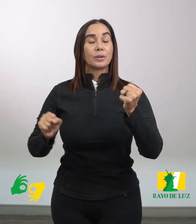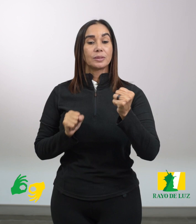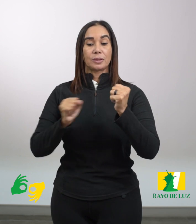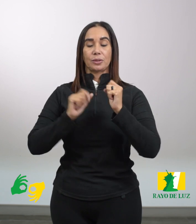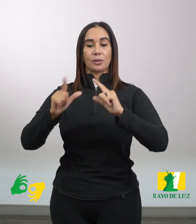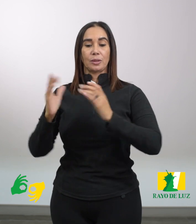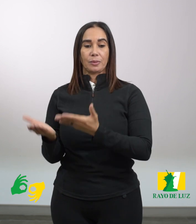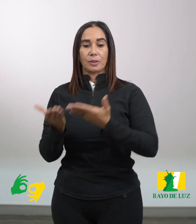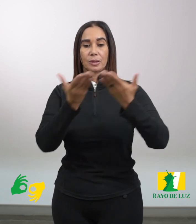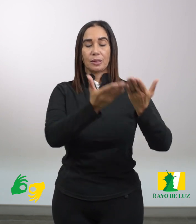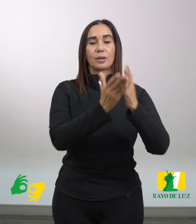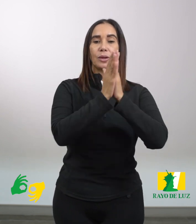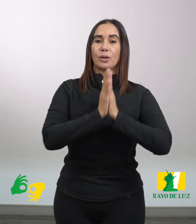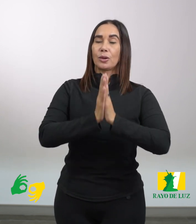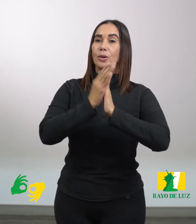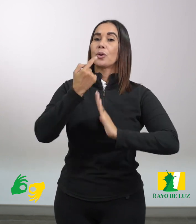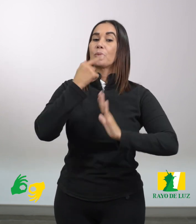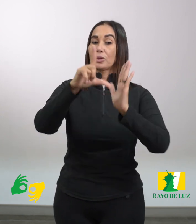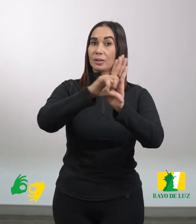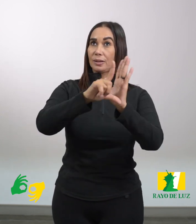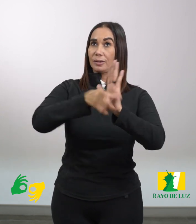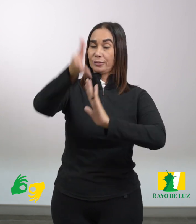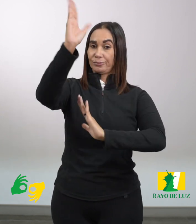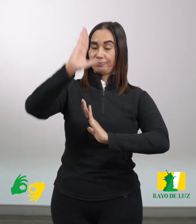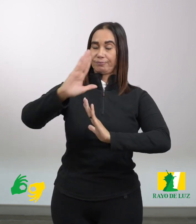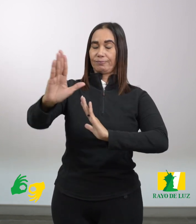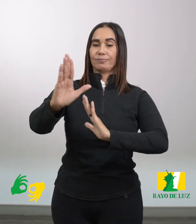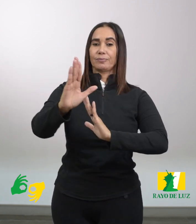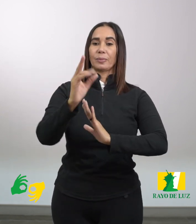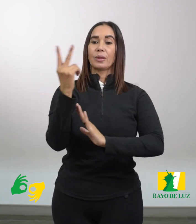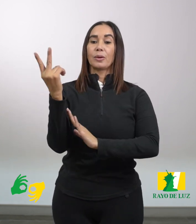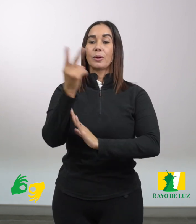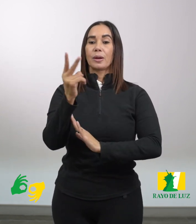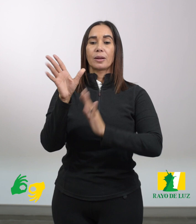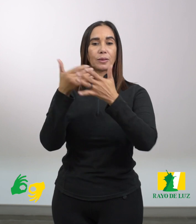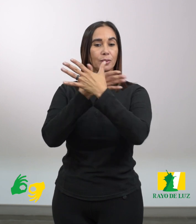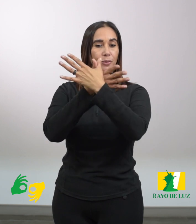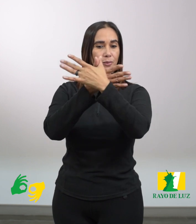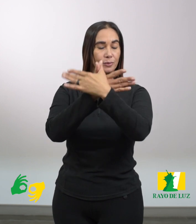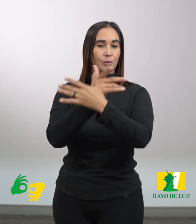entregar la oblación, como dice la ley del Señor, un par de tórtolas o dos pichones.